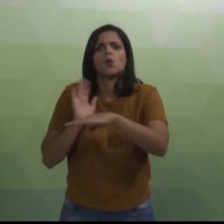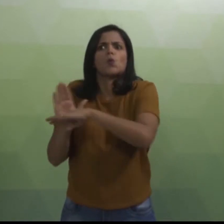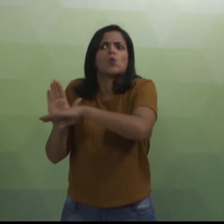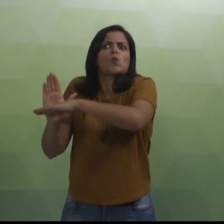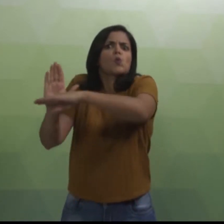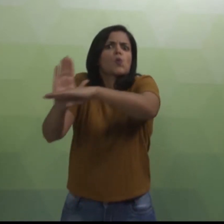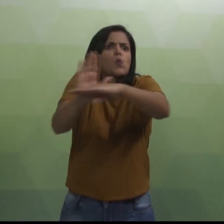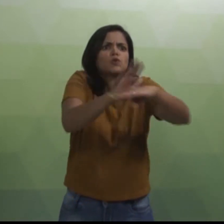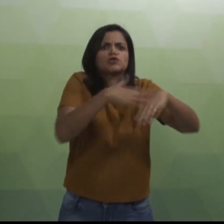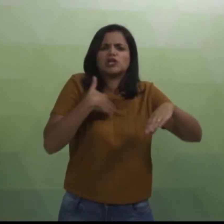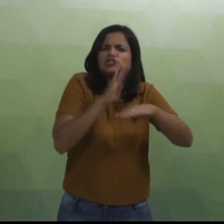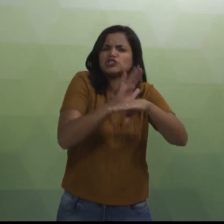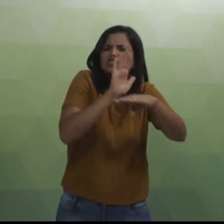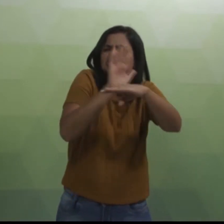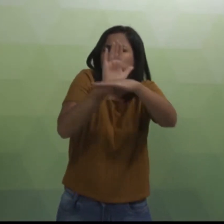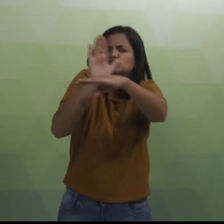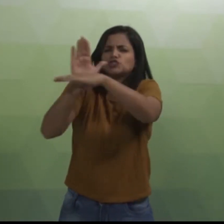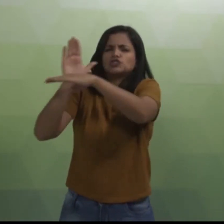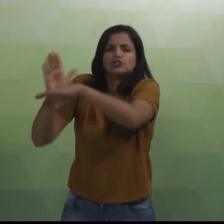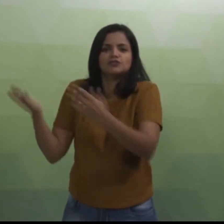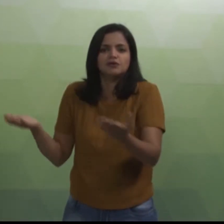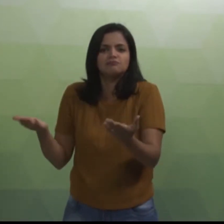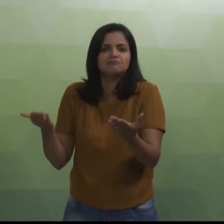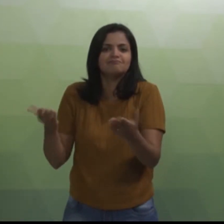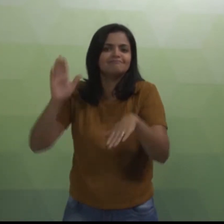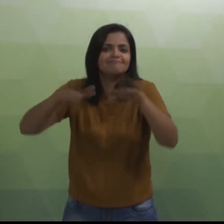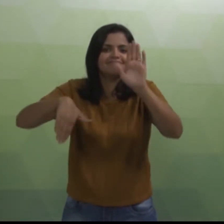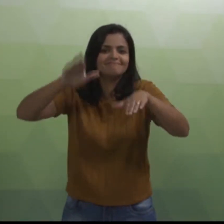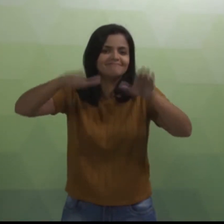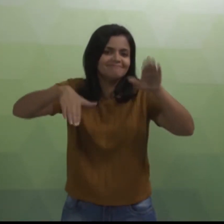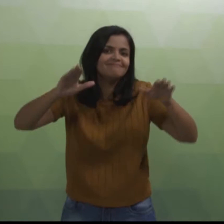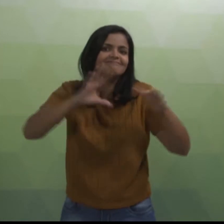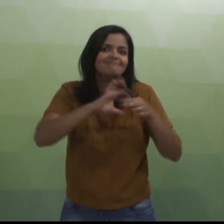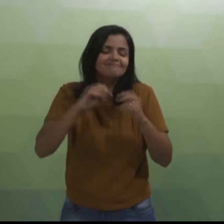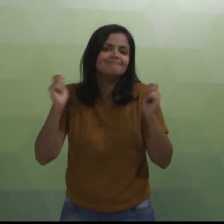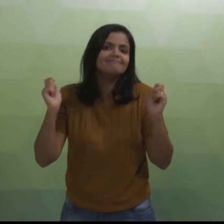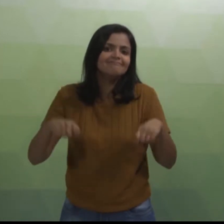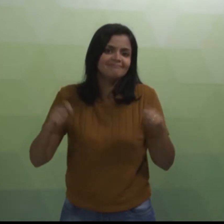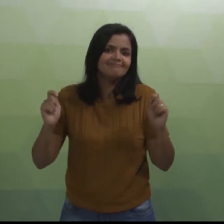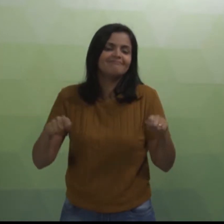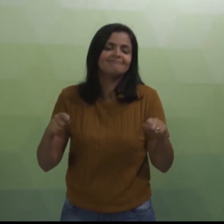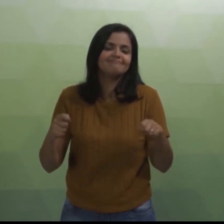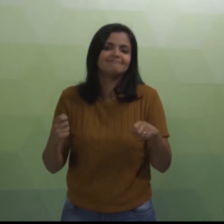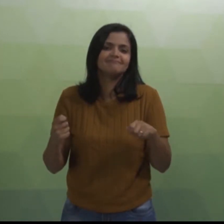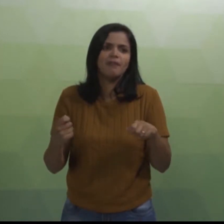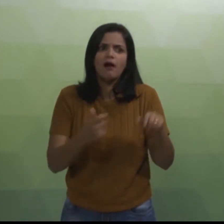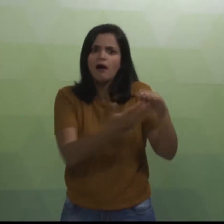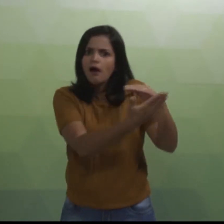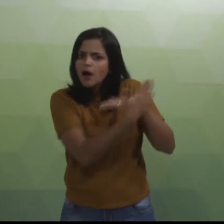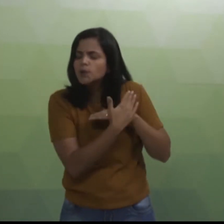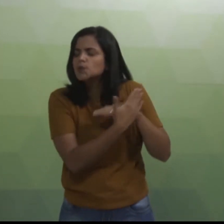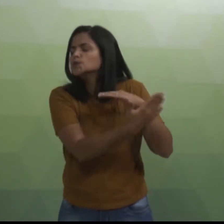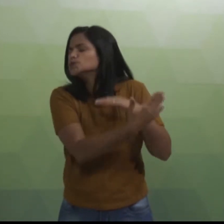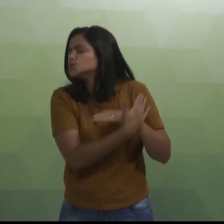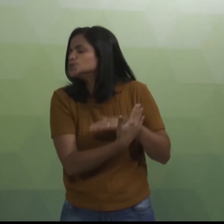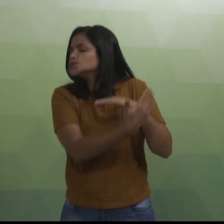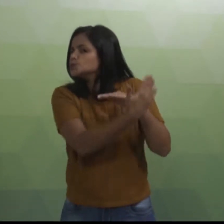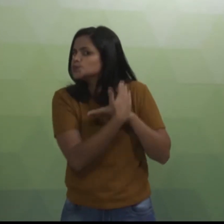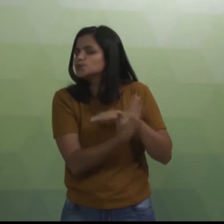vocês. Eu ajudo a todos vocês. Então, percebam que vai depender do contexto. Ele me